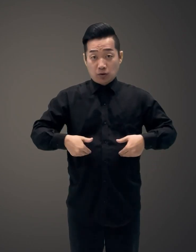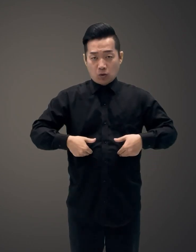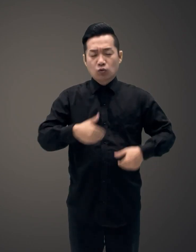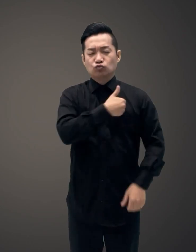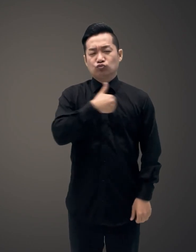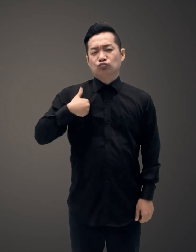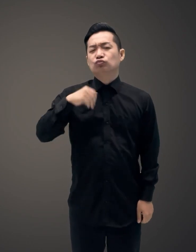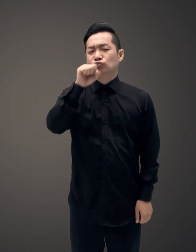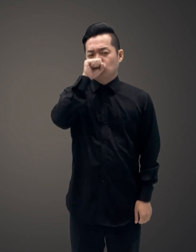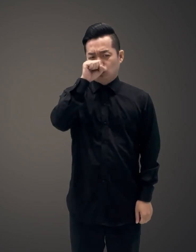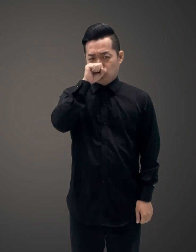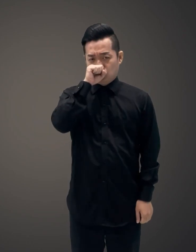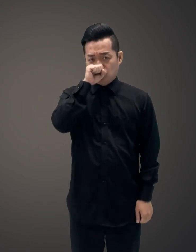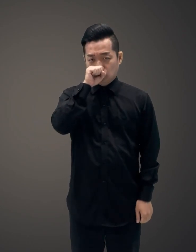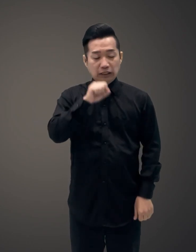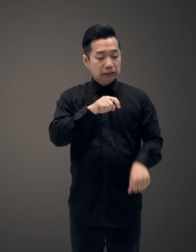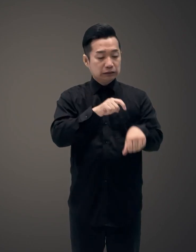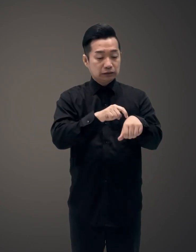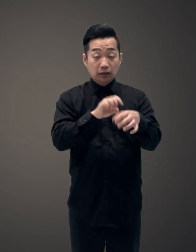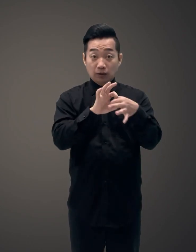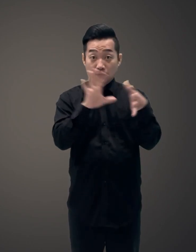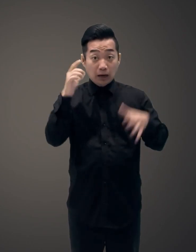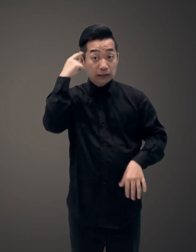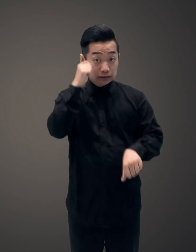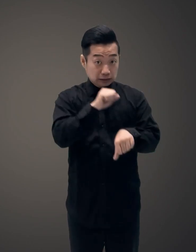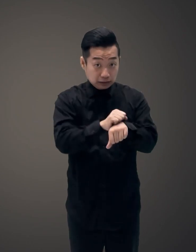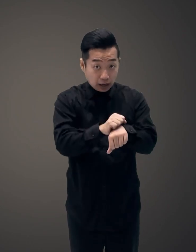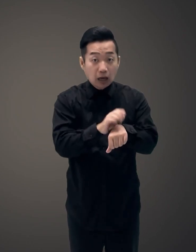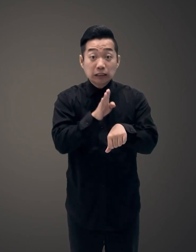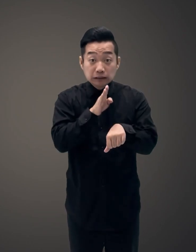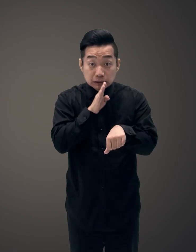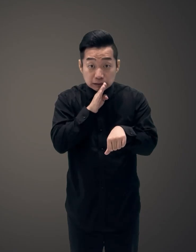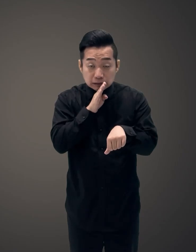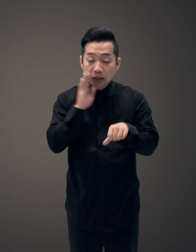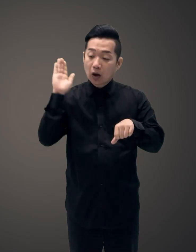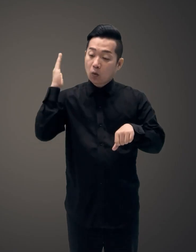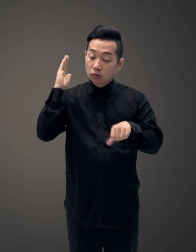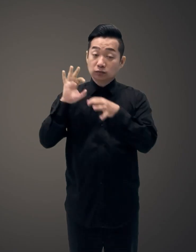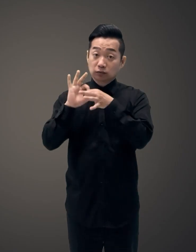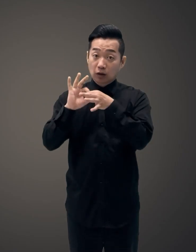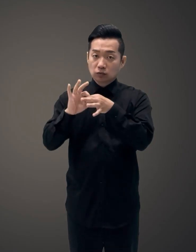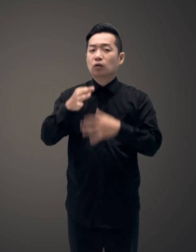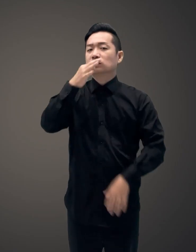충분하다. 시대를 초월한 지혜는 실제로 늘 시대를 초월한다.